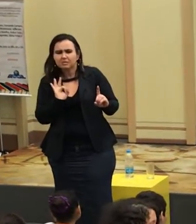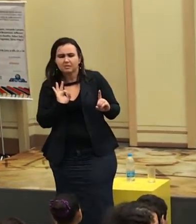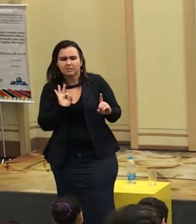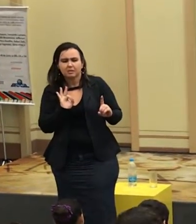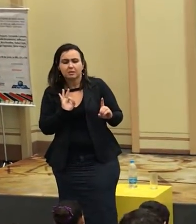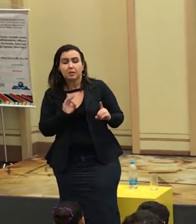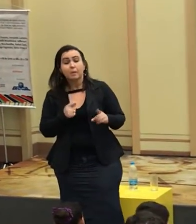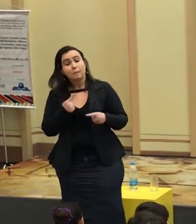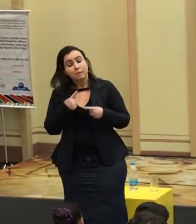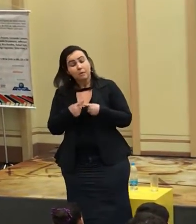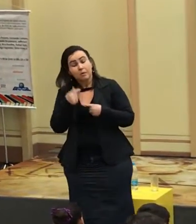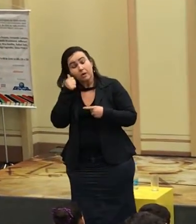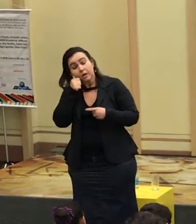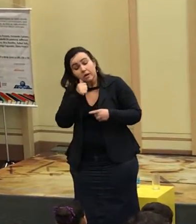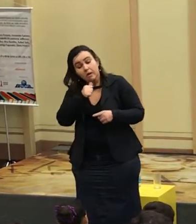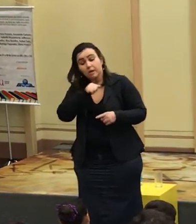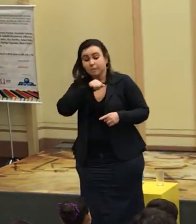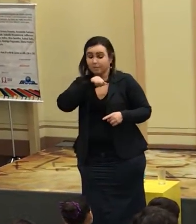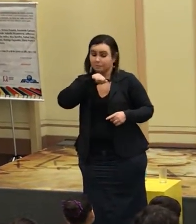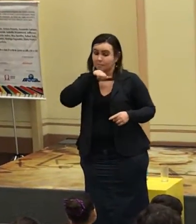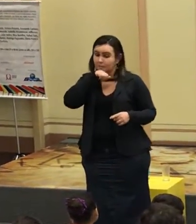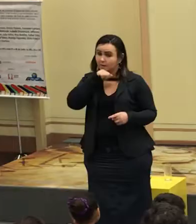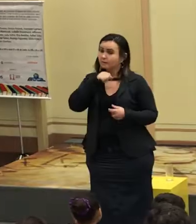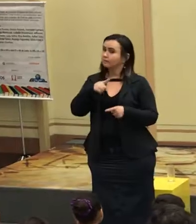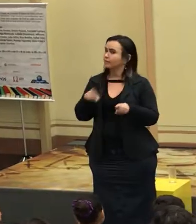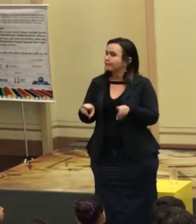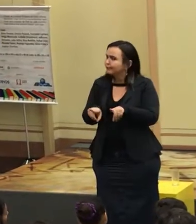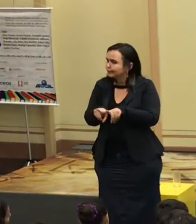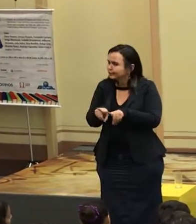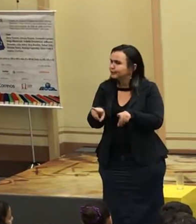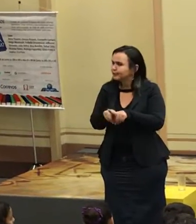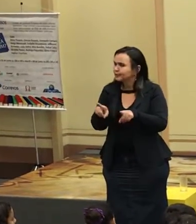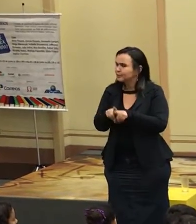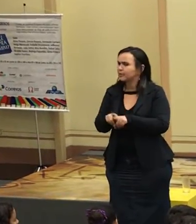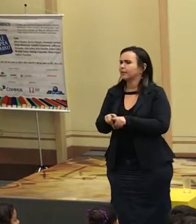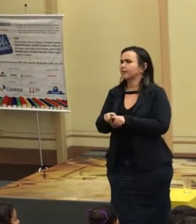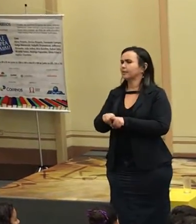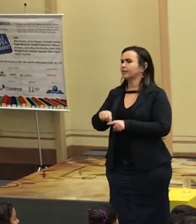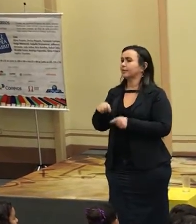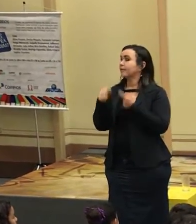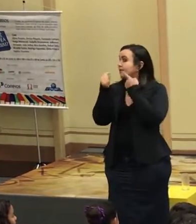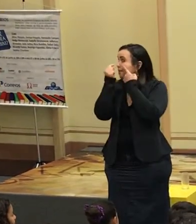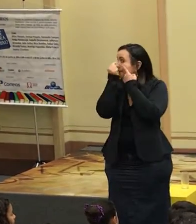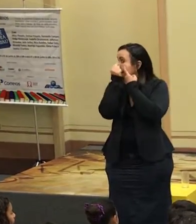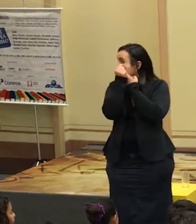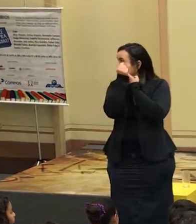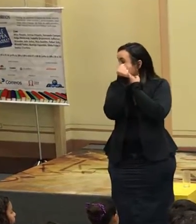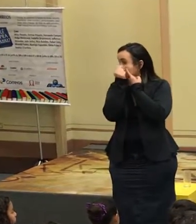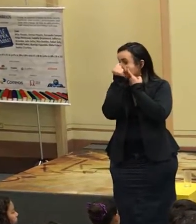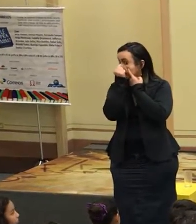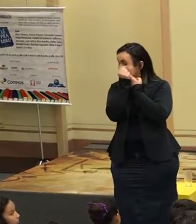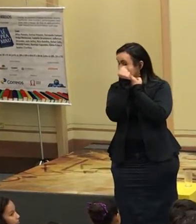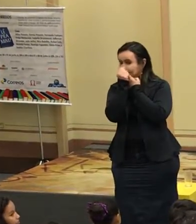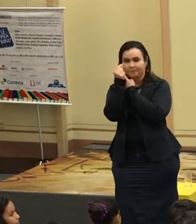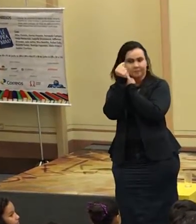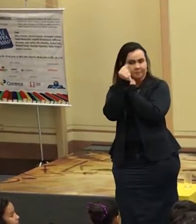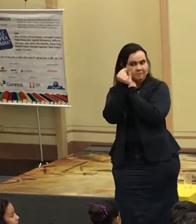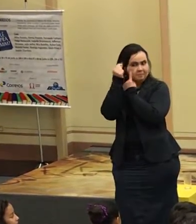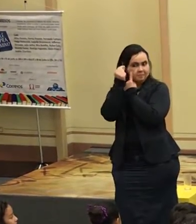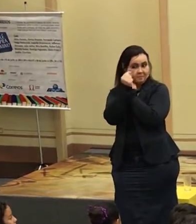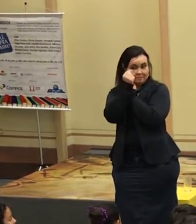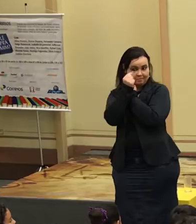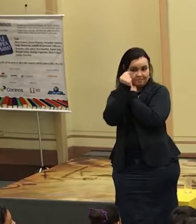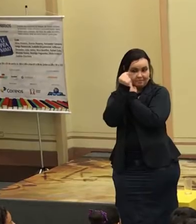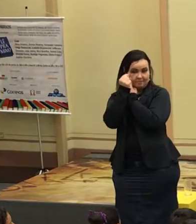afinal, a mãe dele vive rabiscando. Rabisca o olho de preto, rabisca